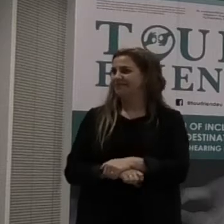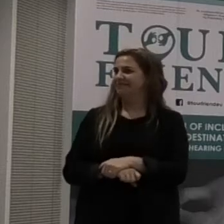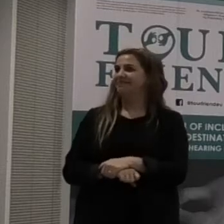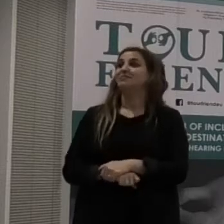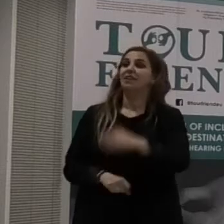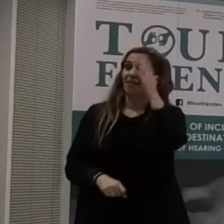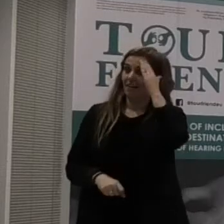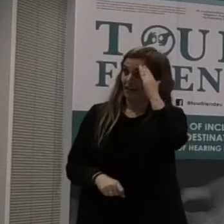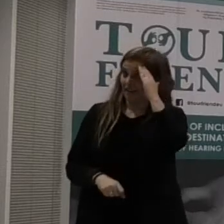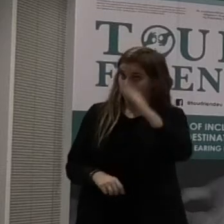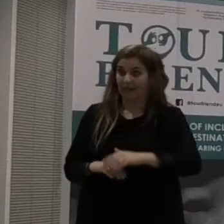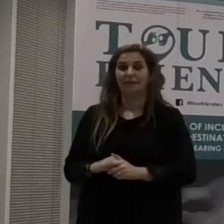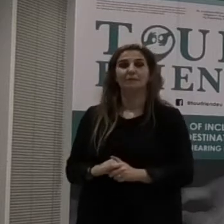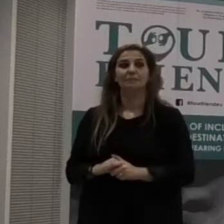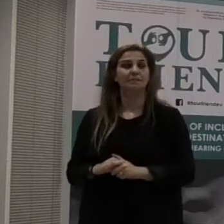Λοιπόν, καλησπέρα και από μένα.